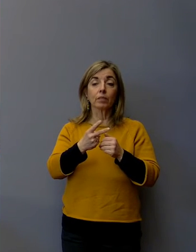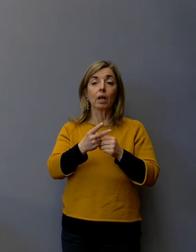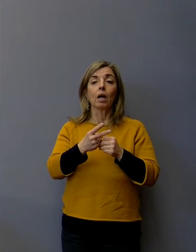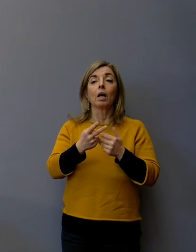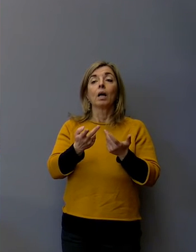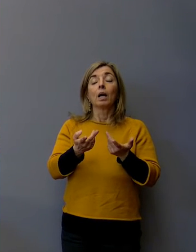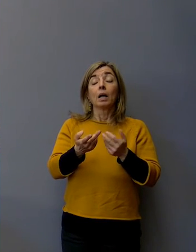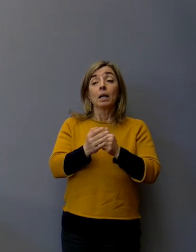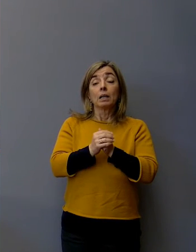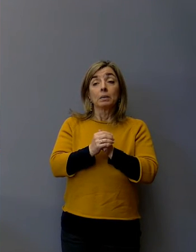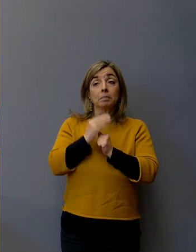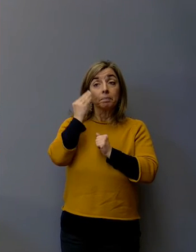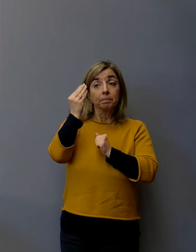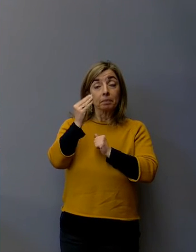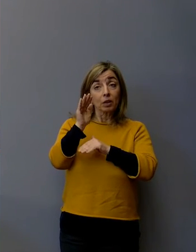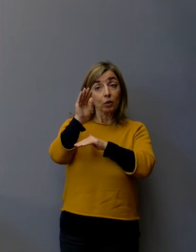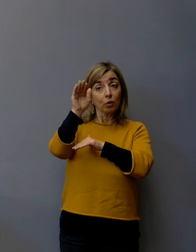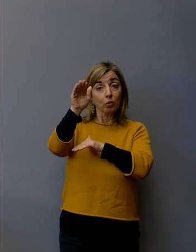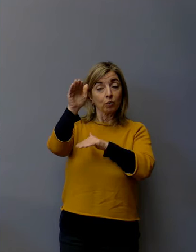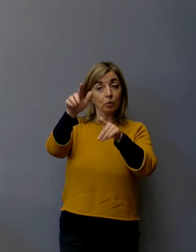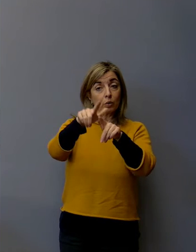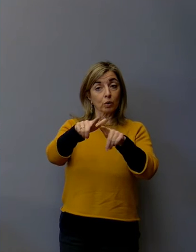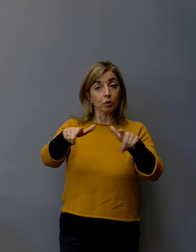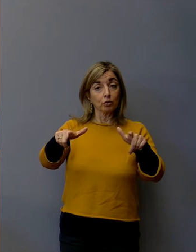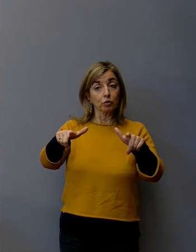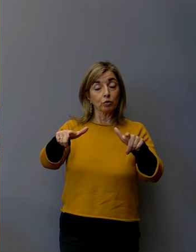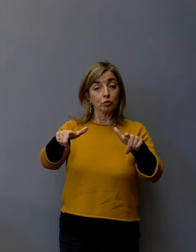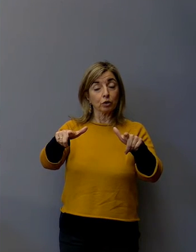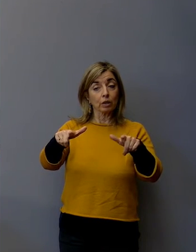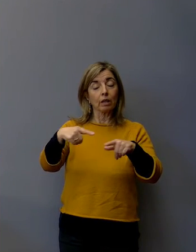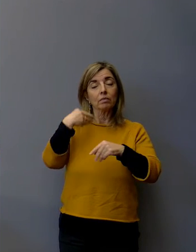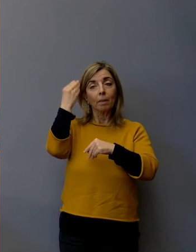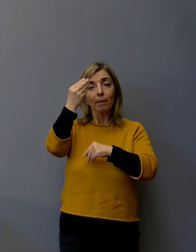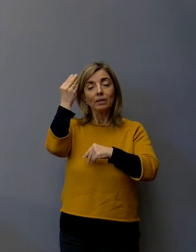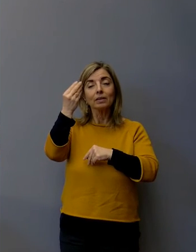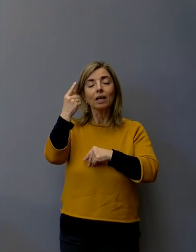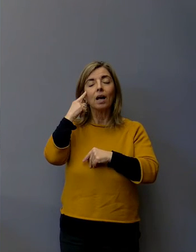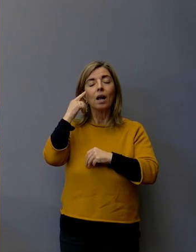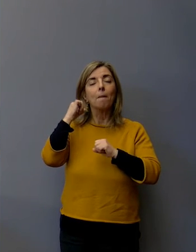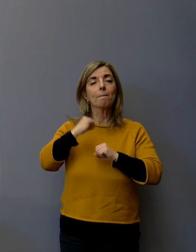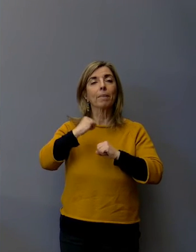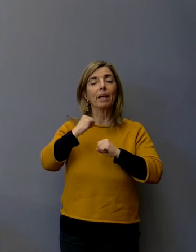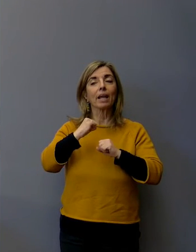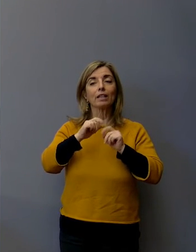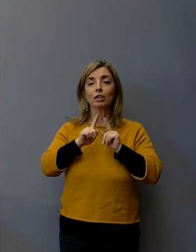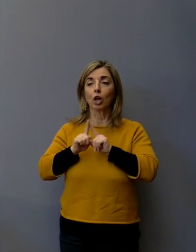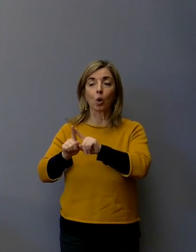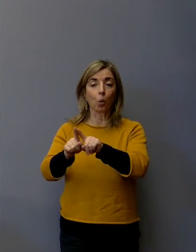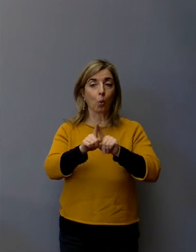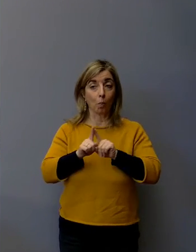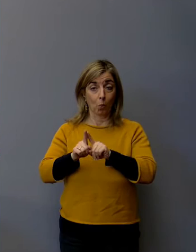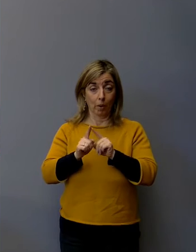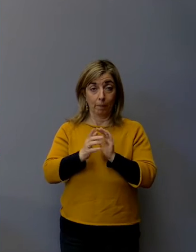della città che è informata al bene comune io penso che la progettualità in questa amministrazione